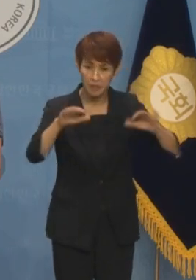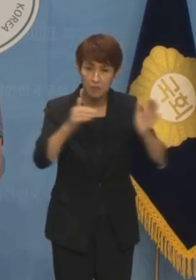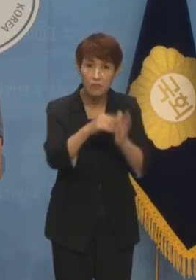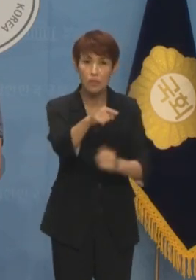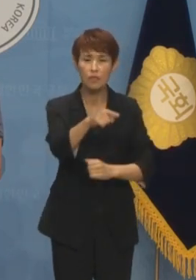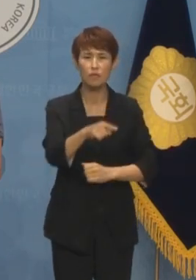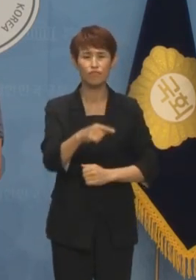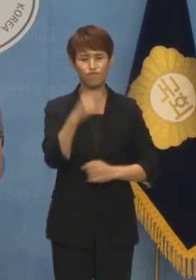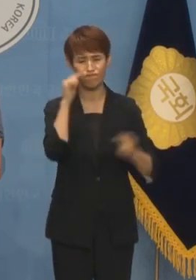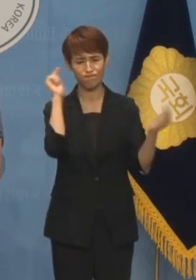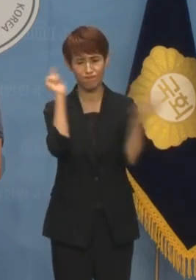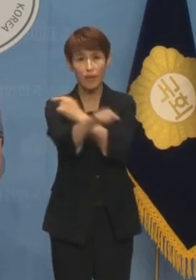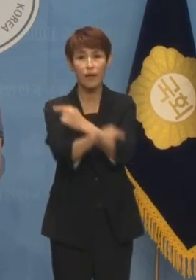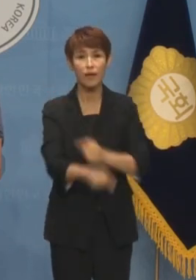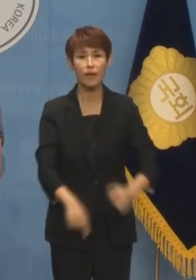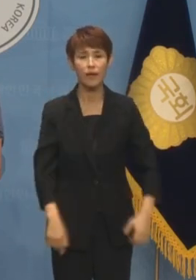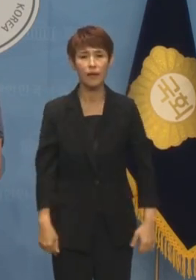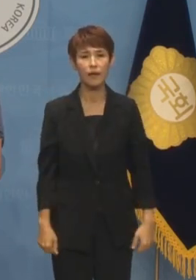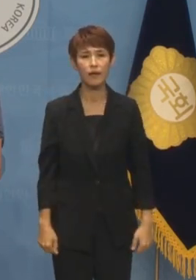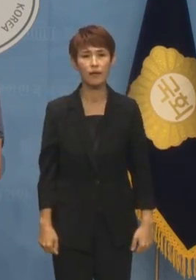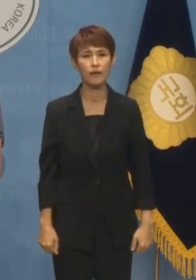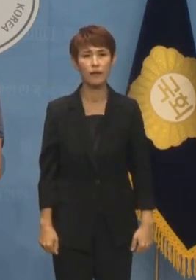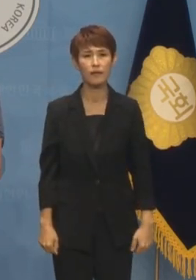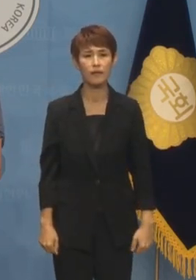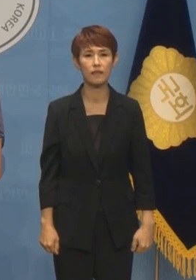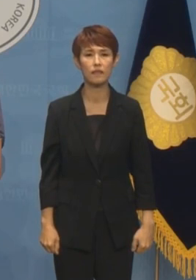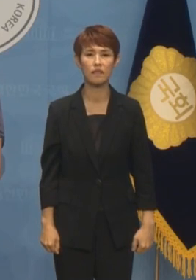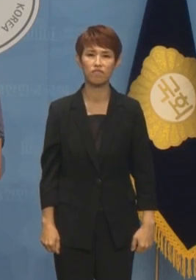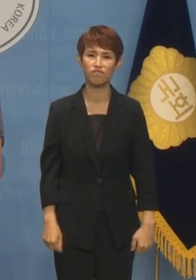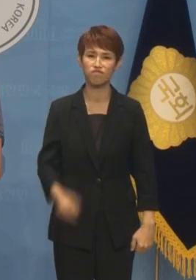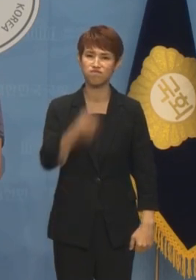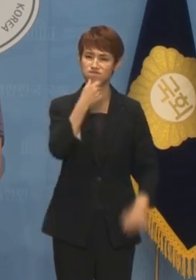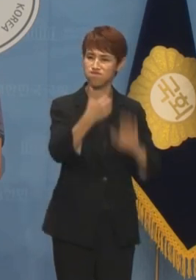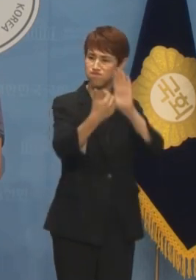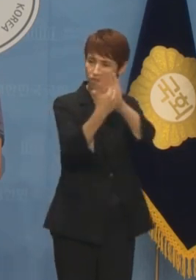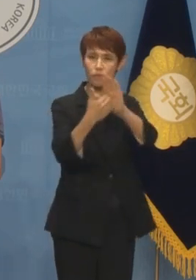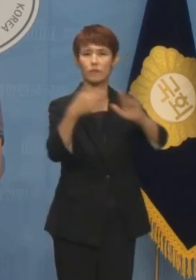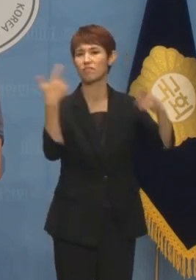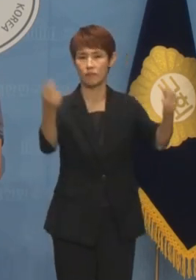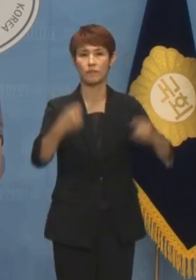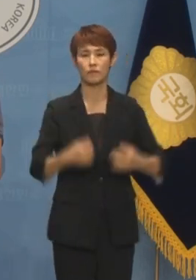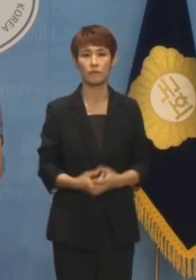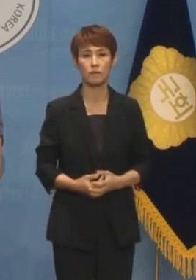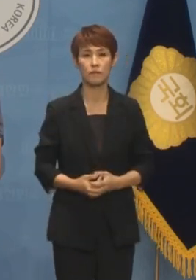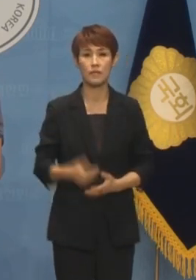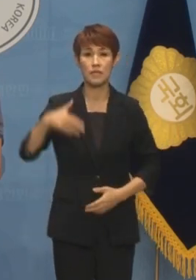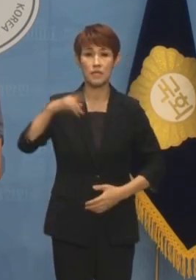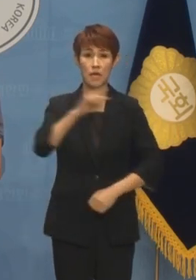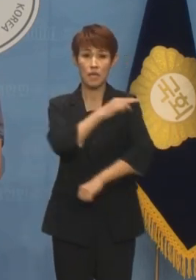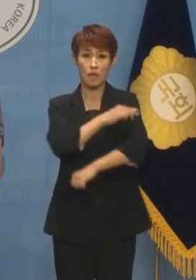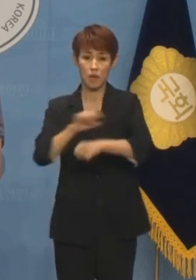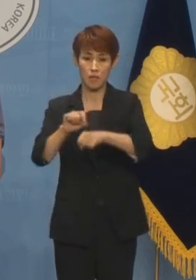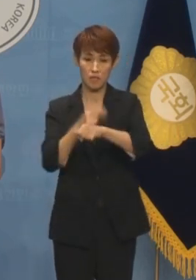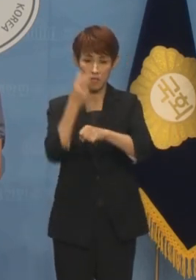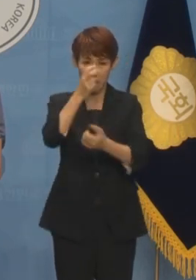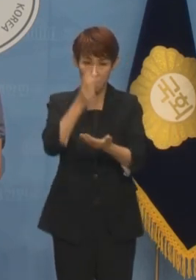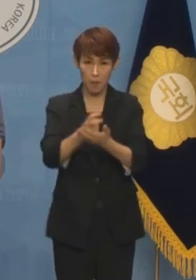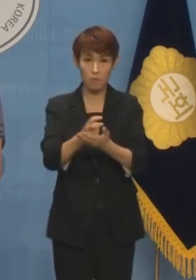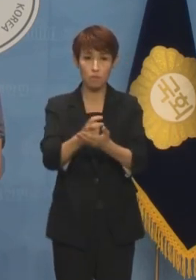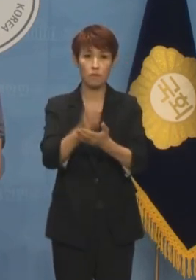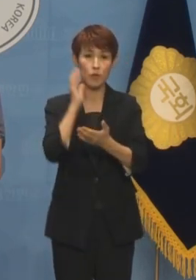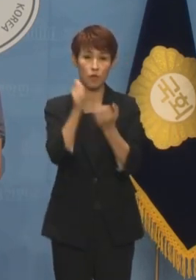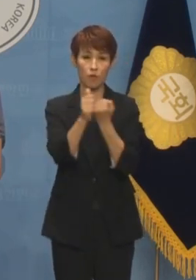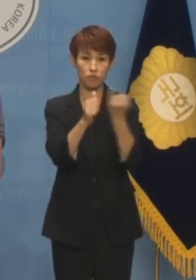문서도 아니고 명백한 거부입니다 최상병 권법과 김건희 특검법에